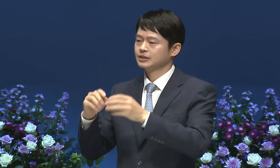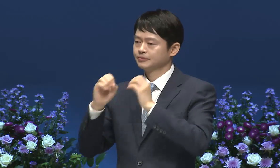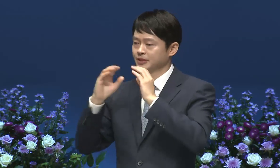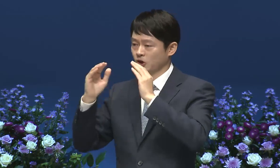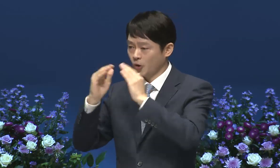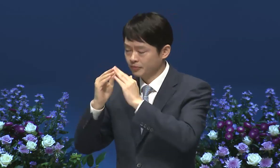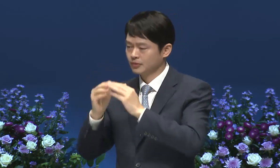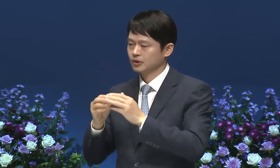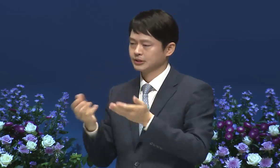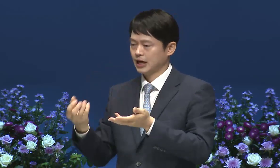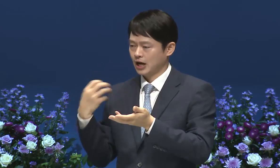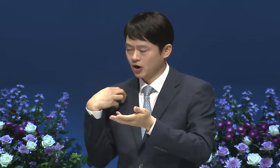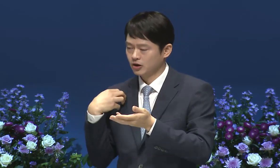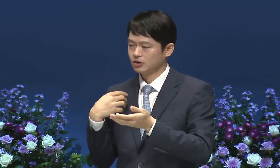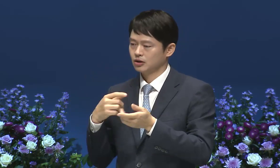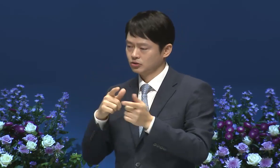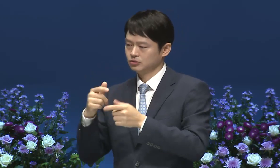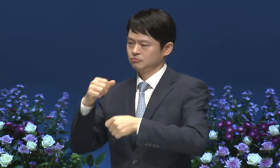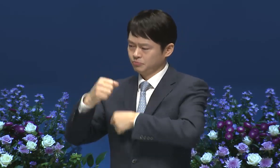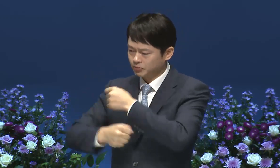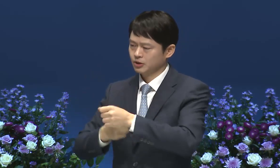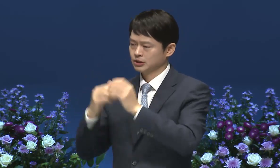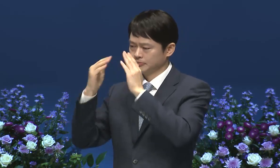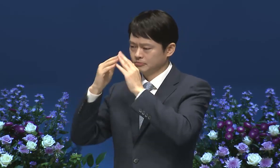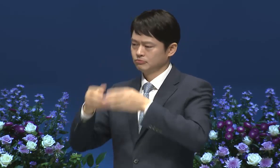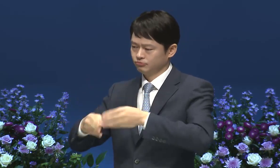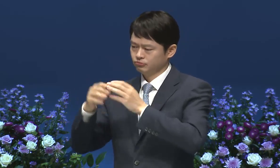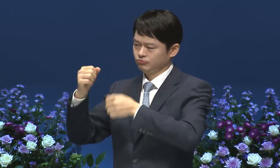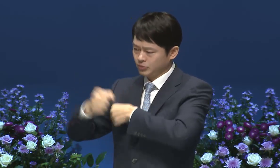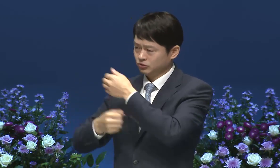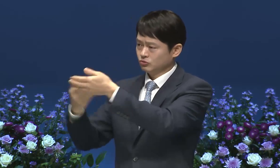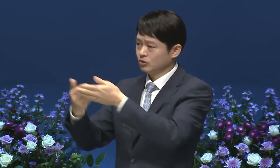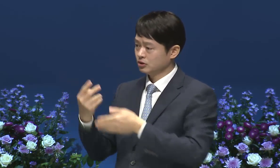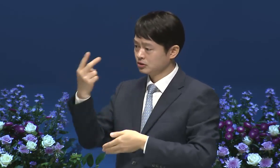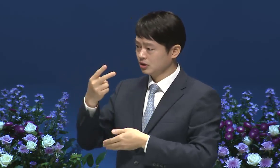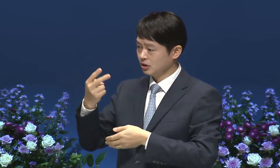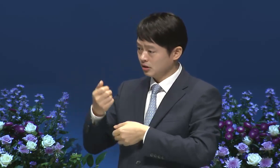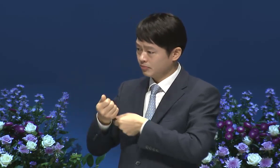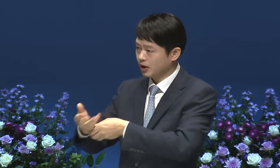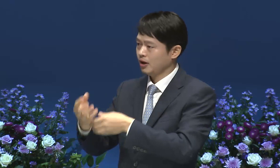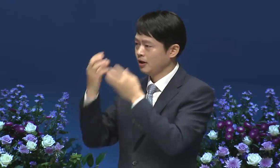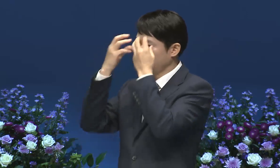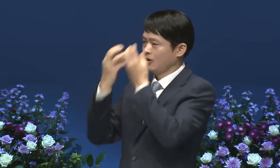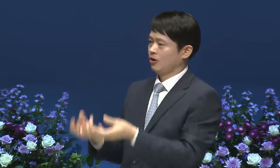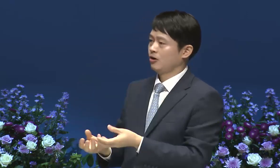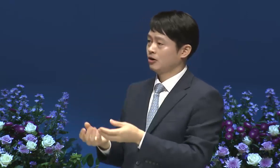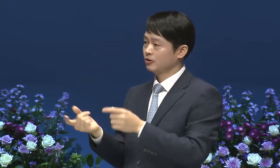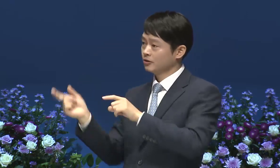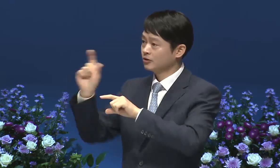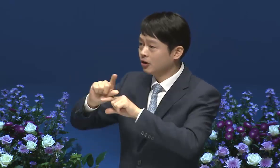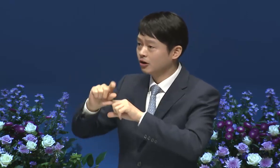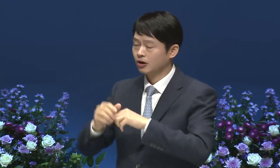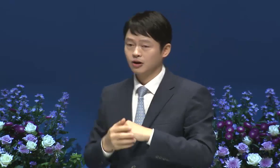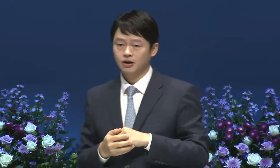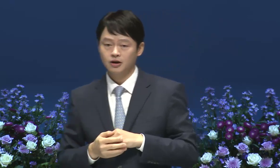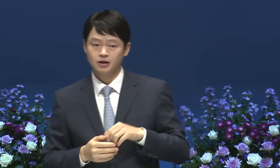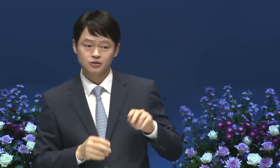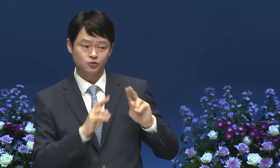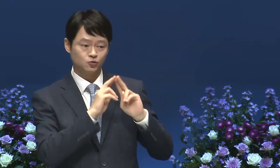해주셨습니다. 그 지역에 사역할 수 있는 현장, 미션홈 모든 것을 다 준비해놨으니 그 2,000평을 줄